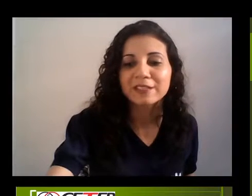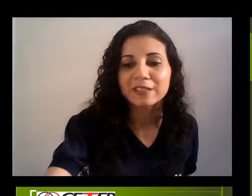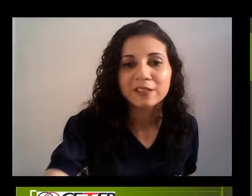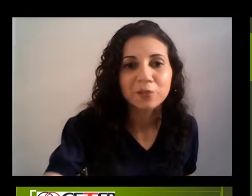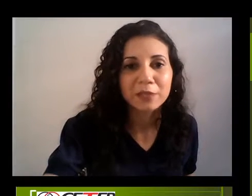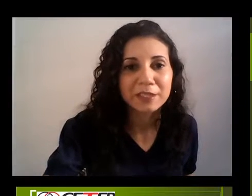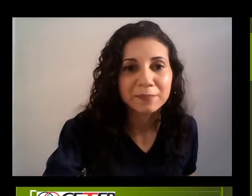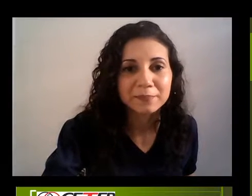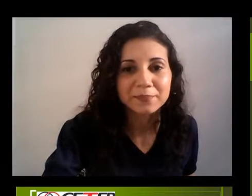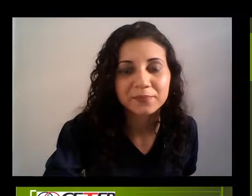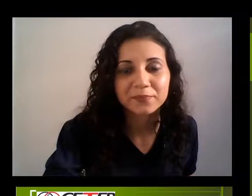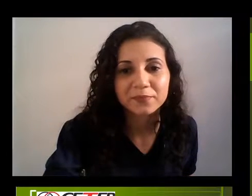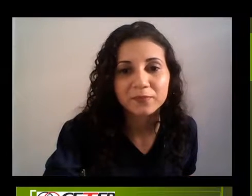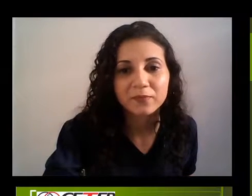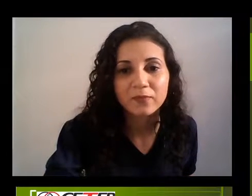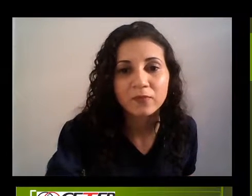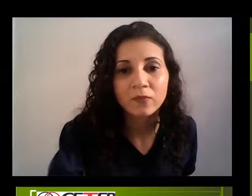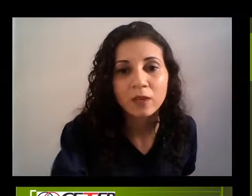dar início aqui.